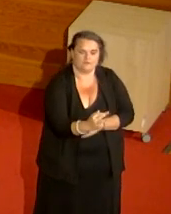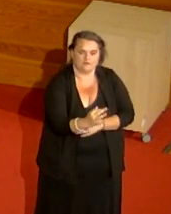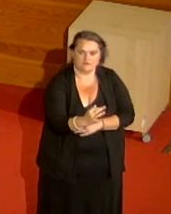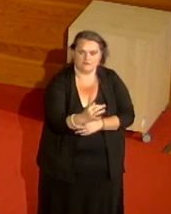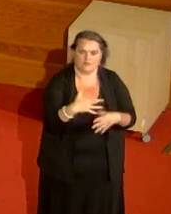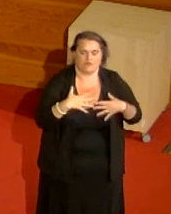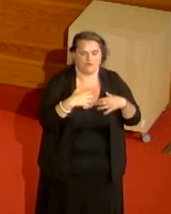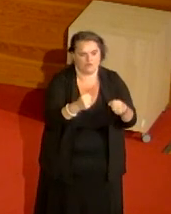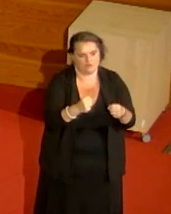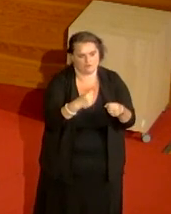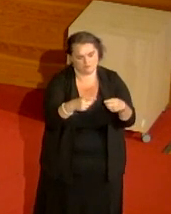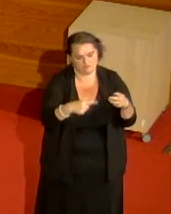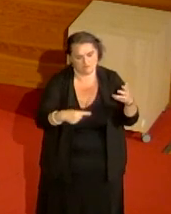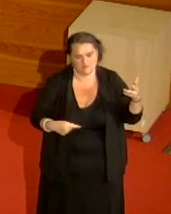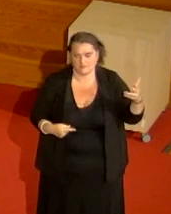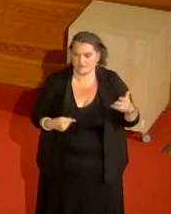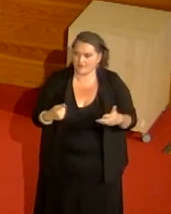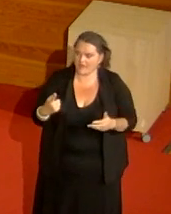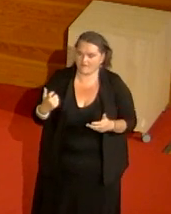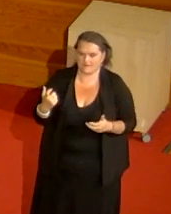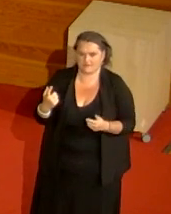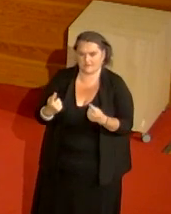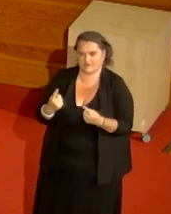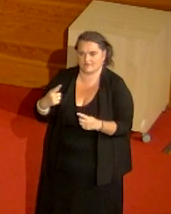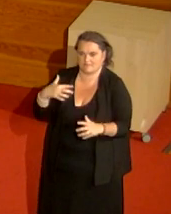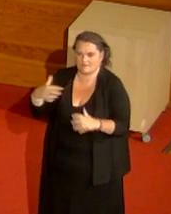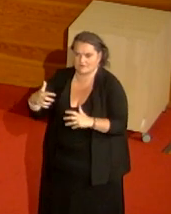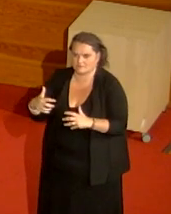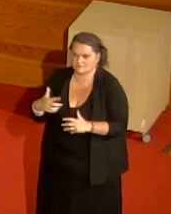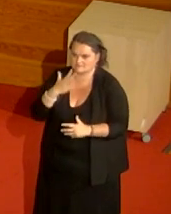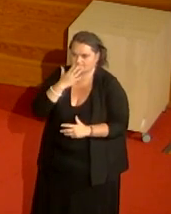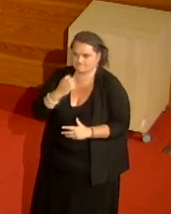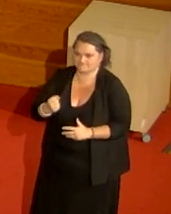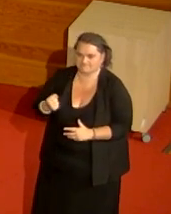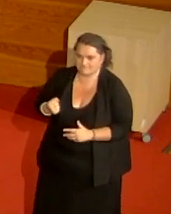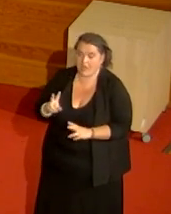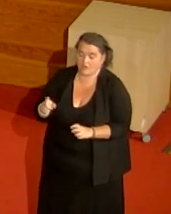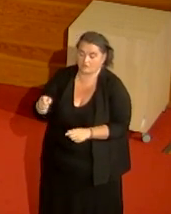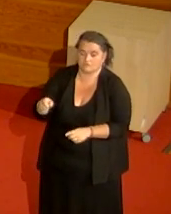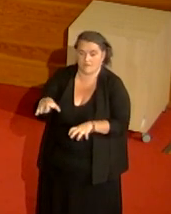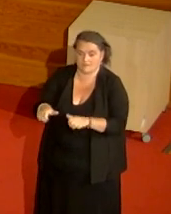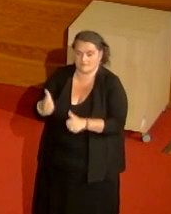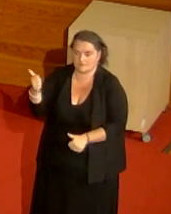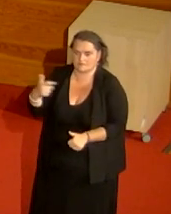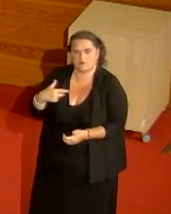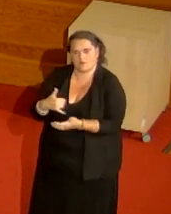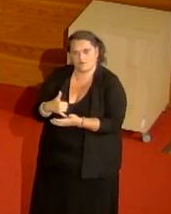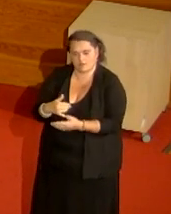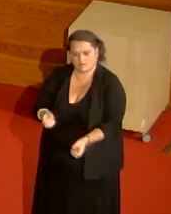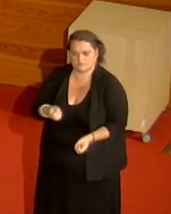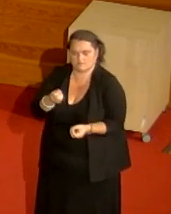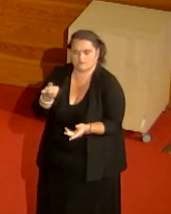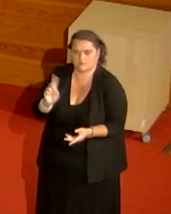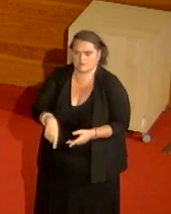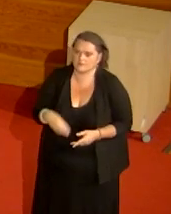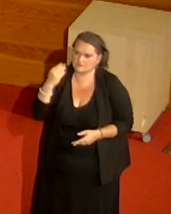currícula siempre obviamos los fracasos que hemos tenido que normalmente son de los que más aprendemos pero esas fragilidades me parece eh importante que las